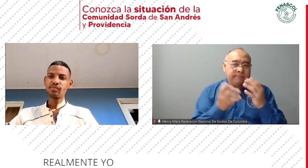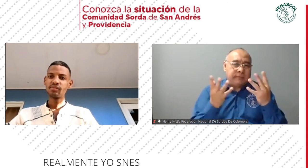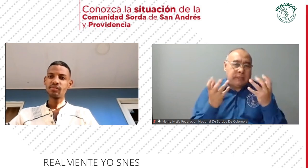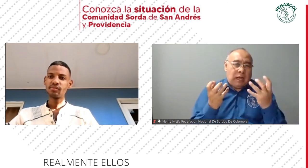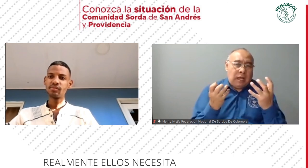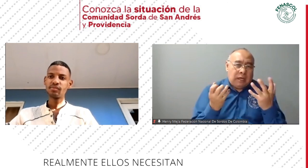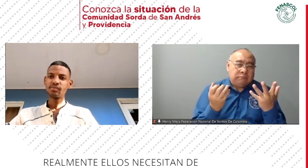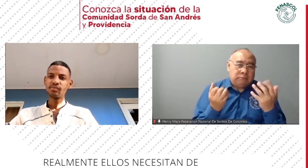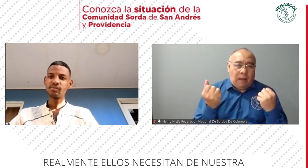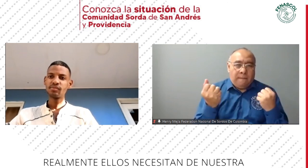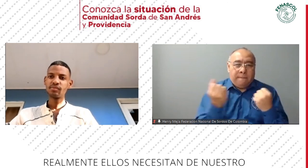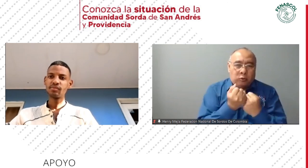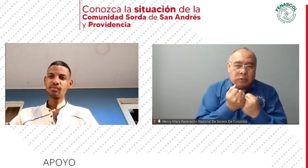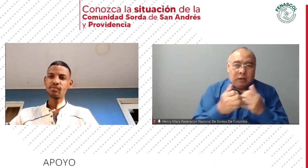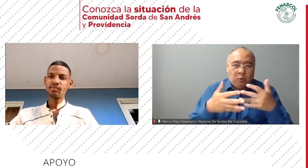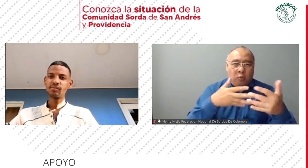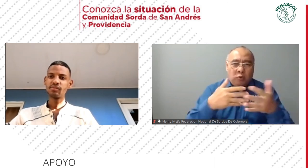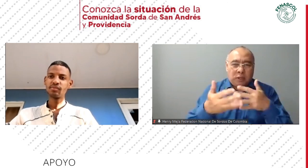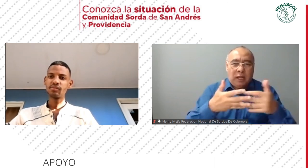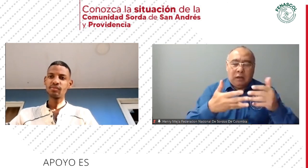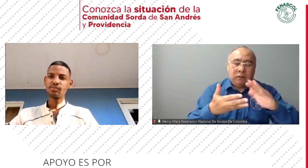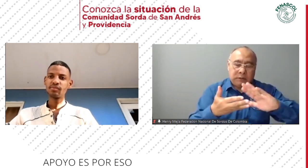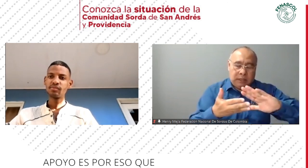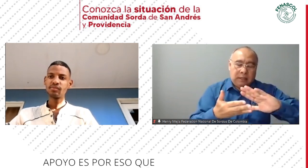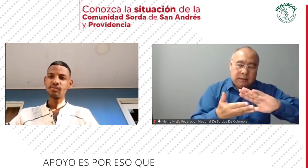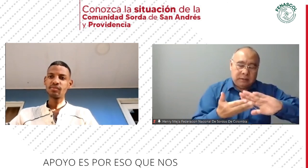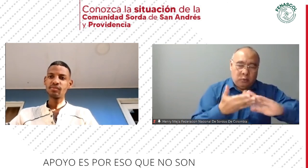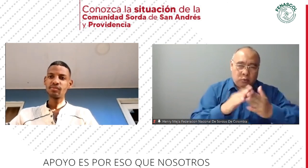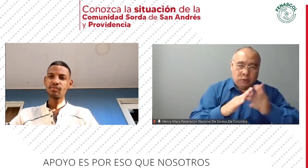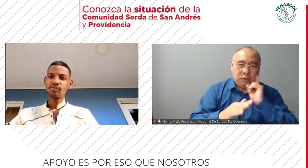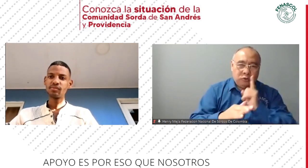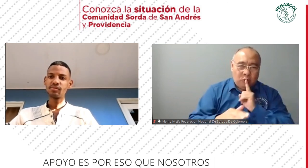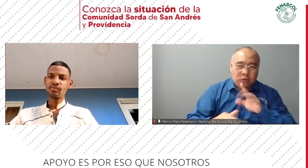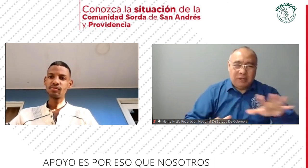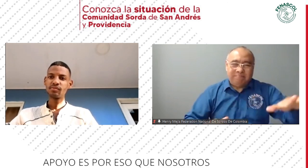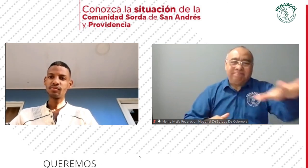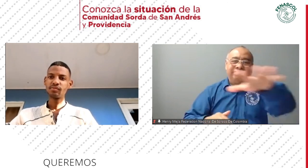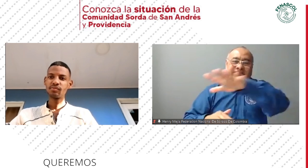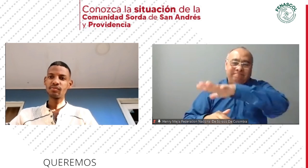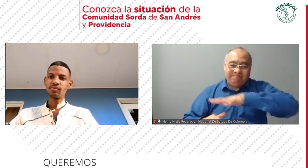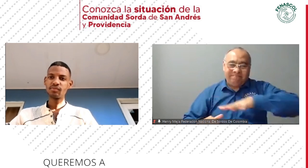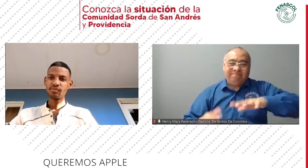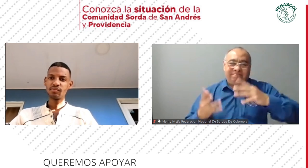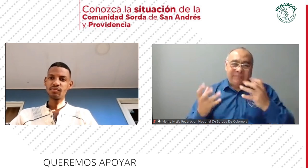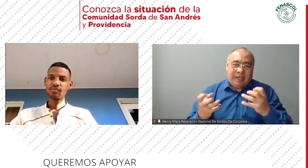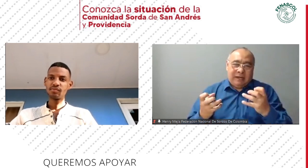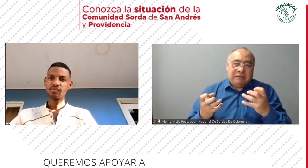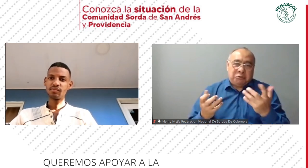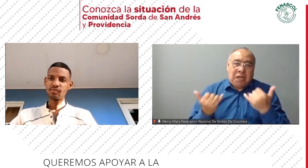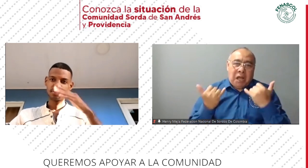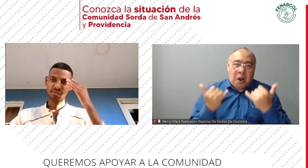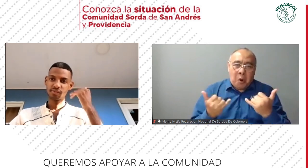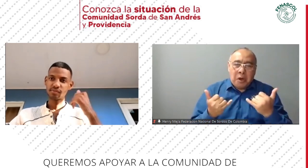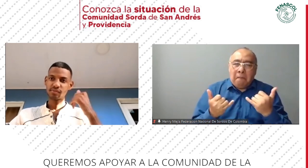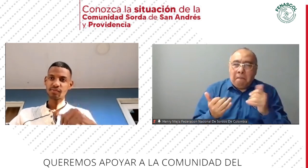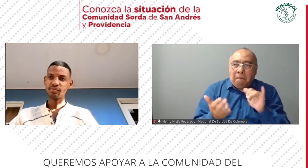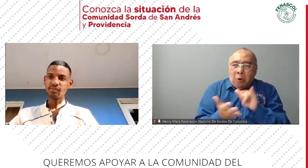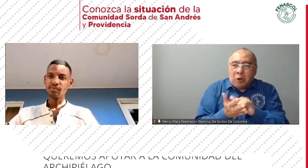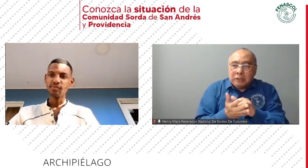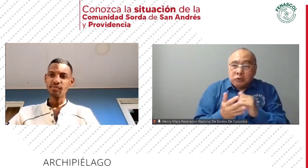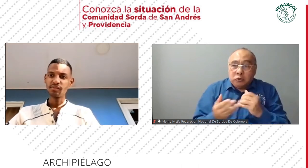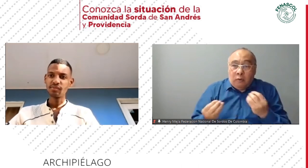ellos necesitan de nuestro apoyo es por eso que nosotros queremos apoyar a la comunidad del